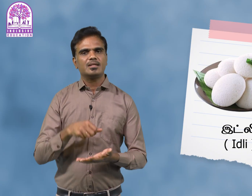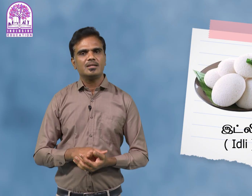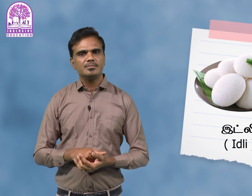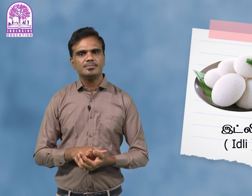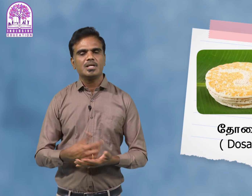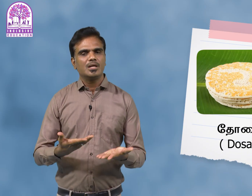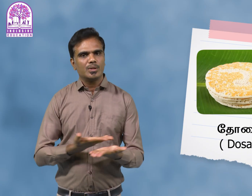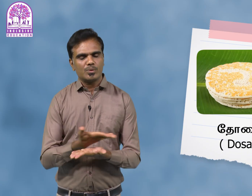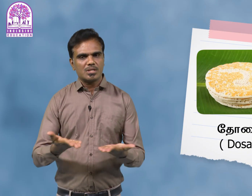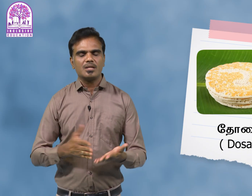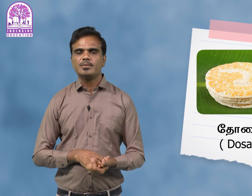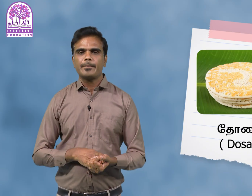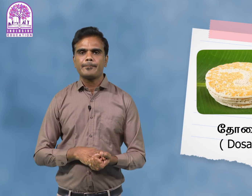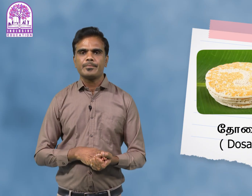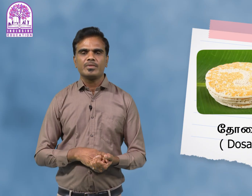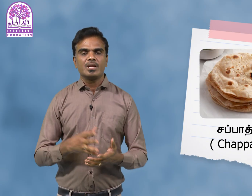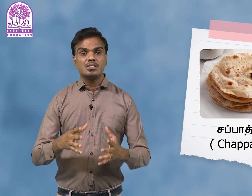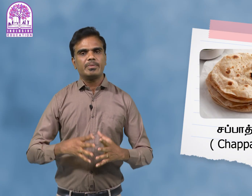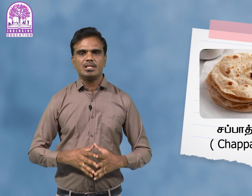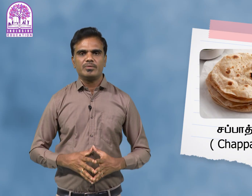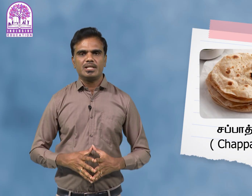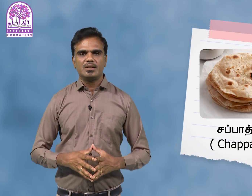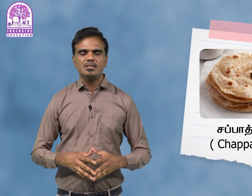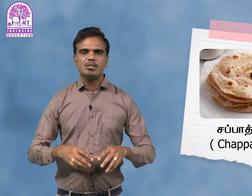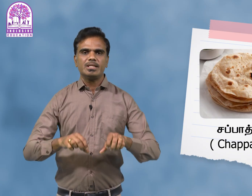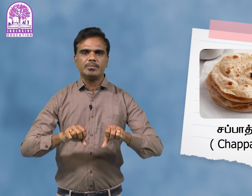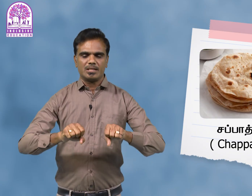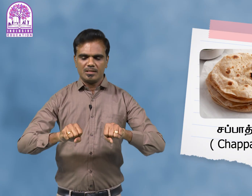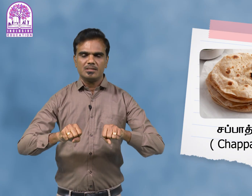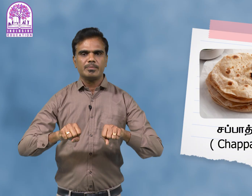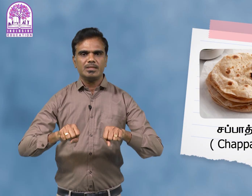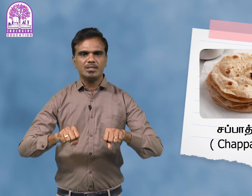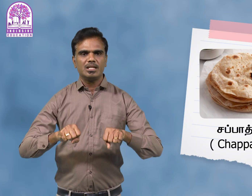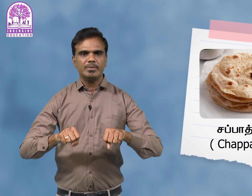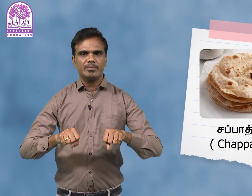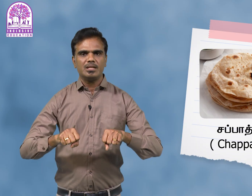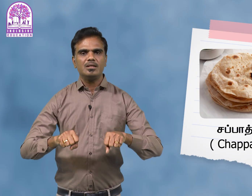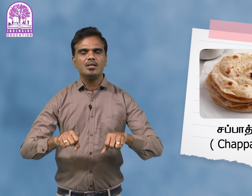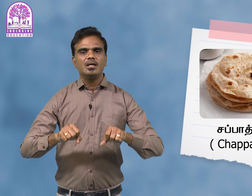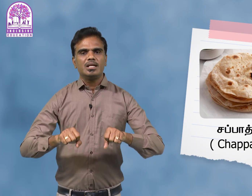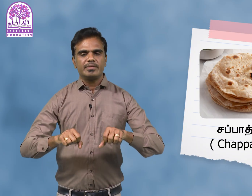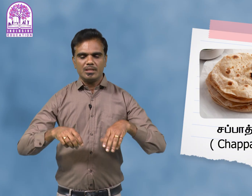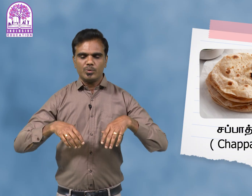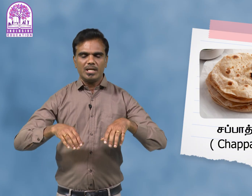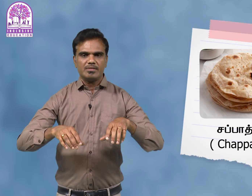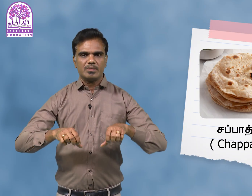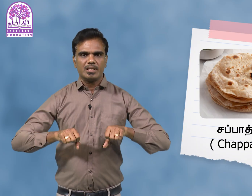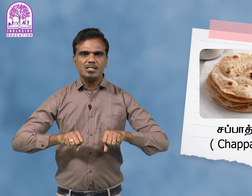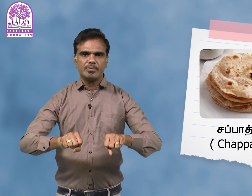இருக்கலாம், தோசை இருக்கலாம், சப்பாத்தி. நான் விட்டேன் சப்பாத்திக்கு பாருங்கள், சப்பாத்தி வந்து நீங்கள் என்ன பண்ணுங்க அப்படின்னா நீங்கள் வந்து அந்த உருளையில் வச்சு என்ன பண்ணுங்கள், சப்பாத்தி